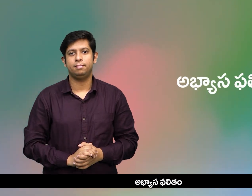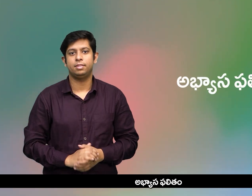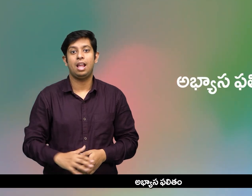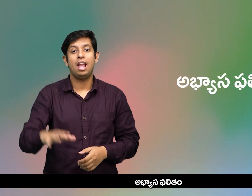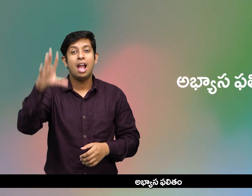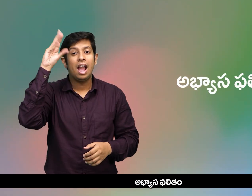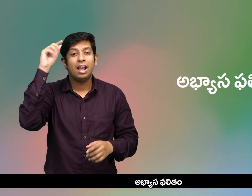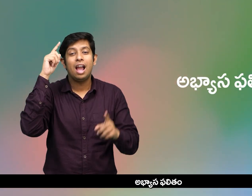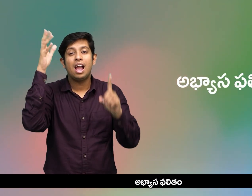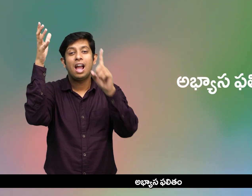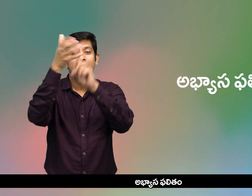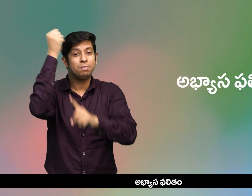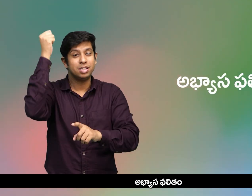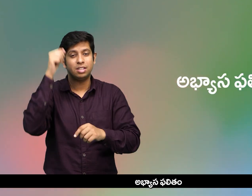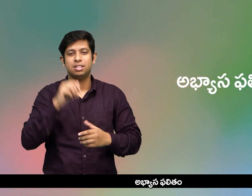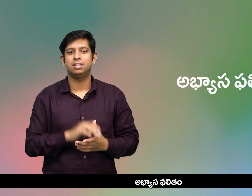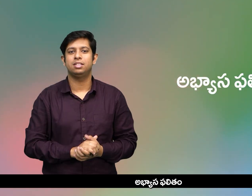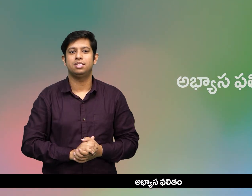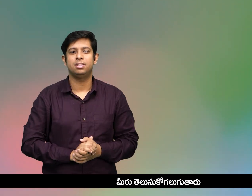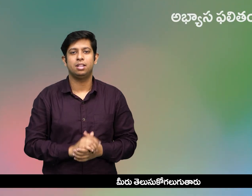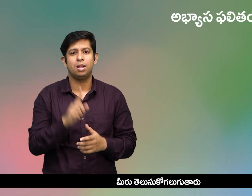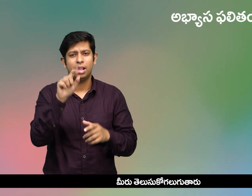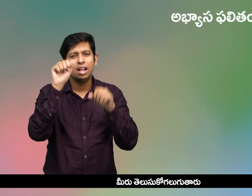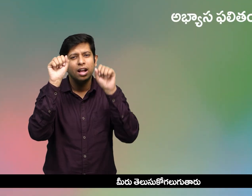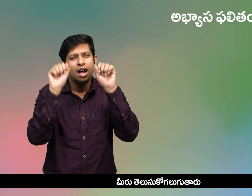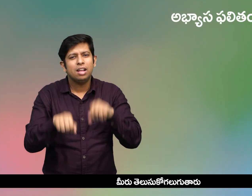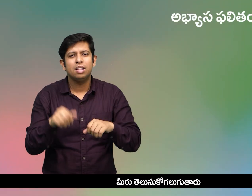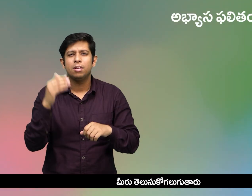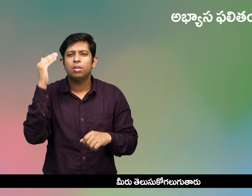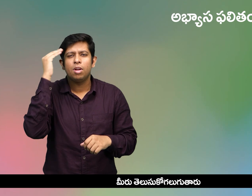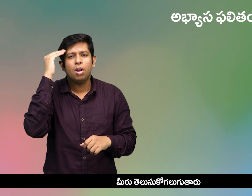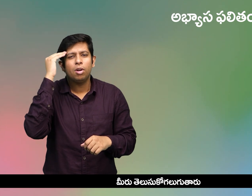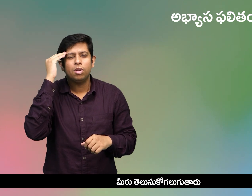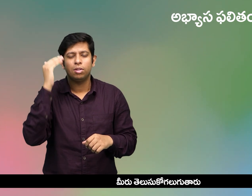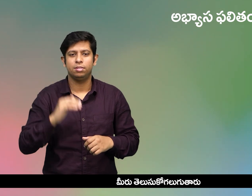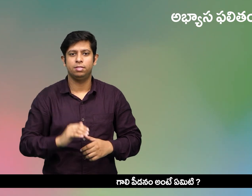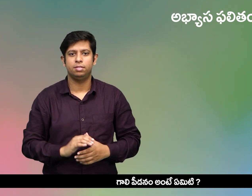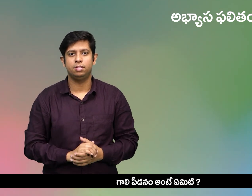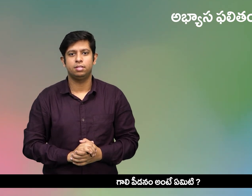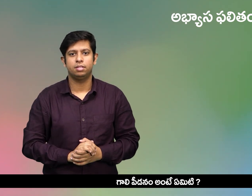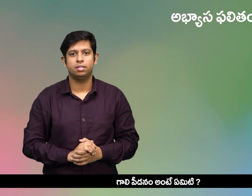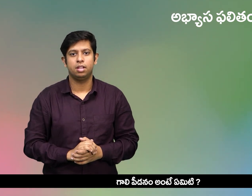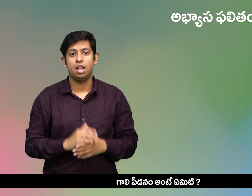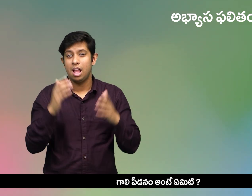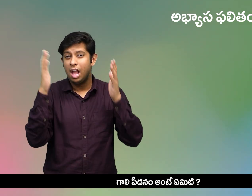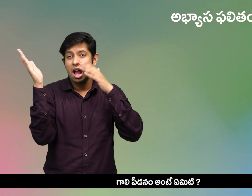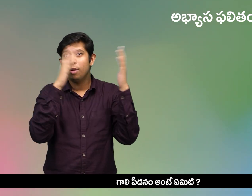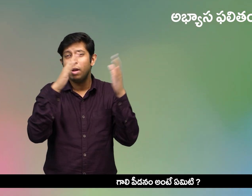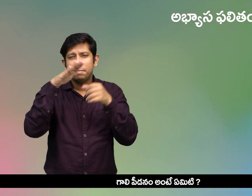అభ్యాస ఫలితం మీరు తెలుసుకోగలుగుతారు. గాలి పీడనం అంటే ఏమిటి?